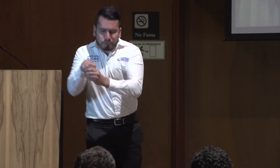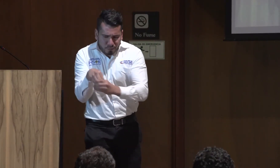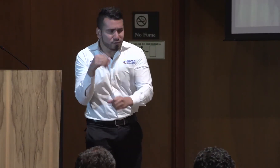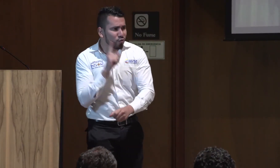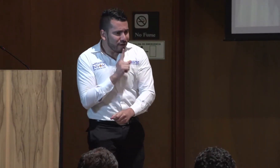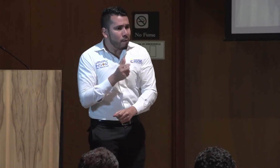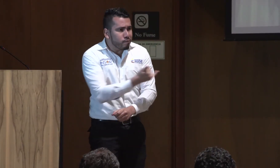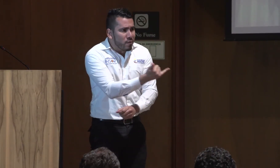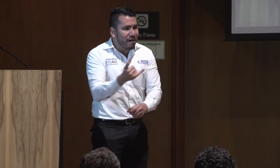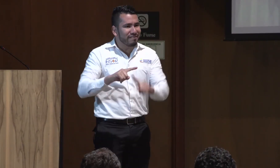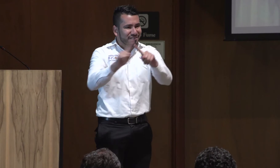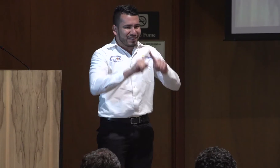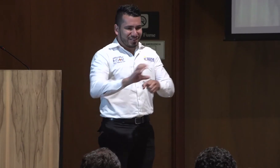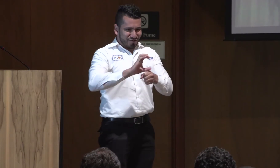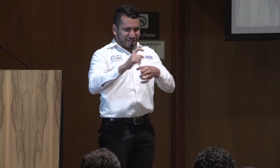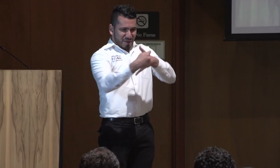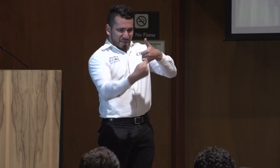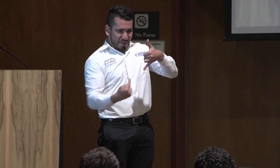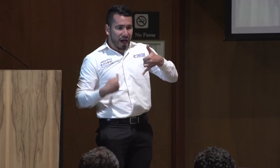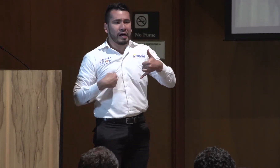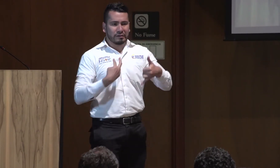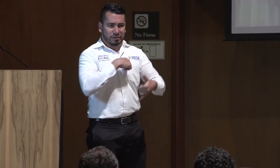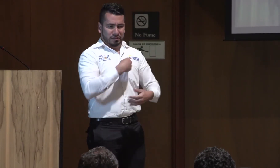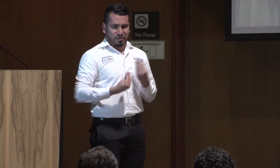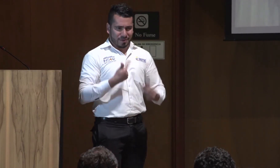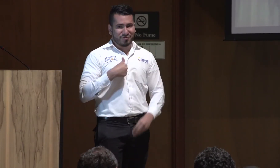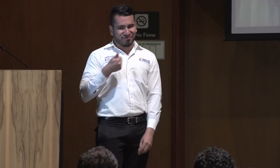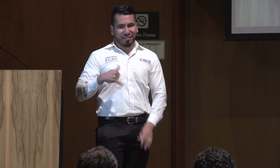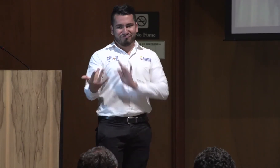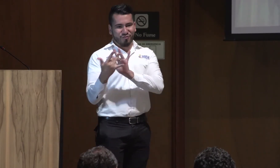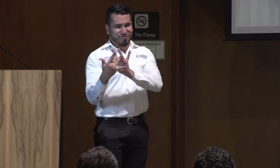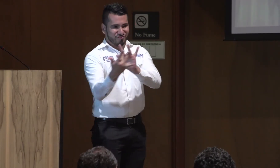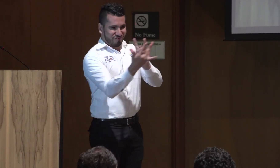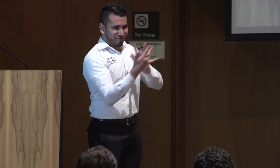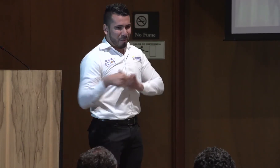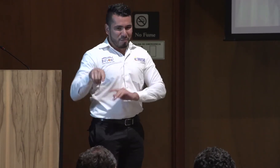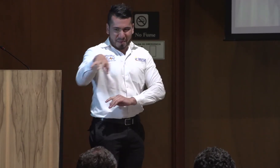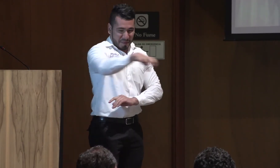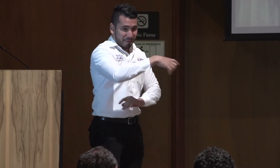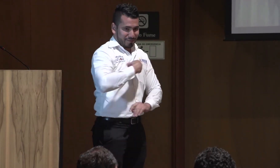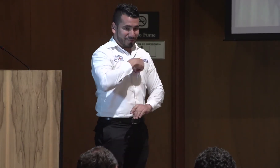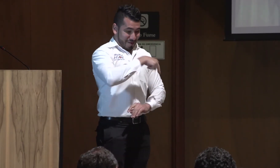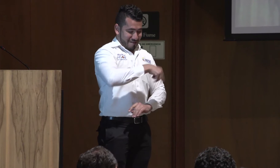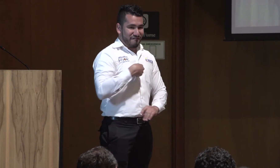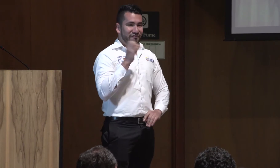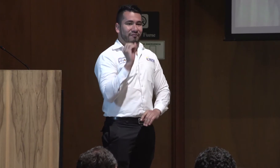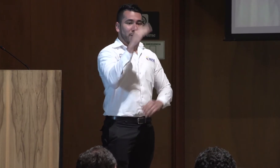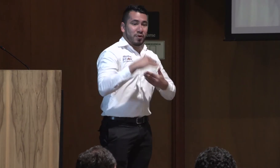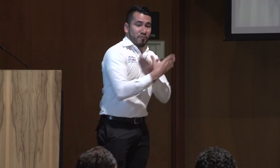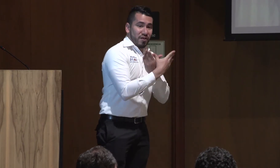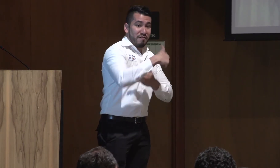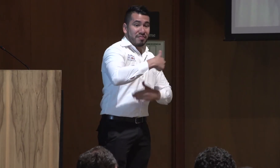hemos puesto en contacto con nuestro equipo, porque el Banco de la República tiene áreas culturales, centros culturales en